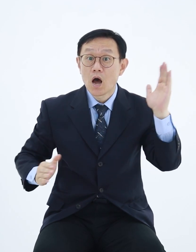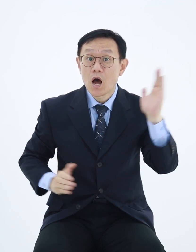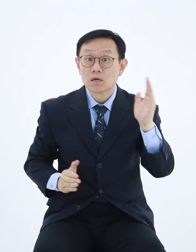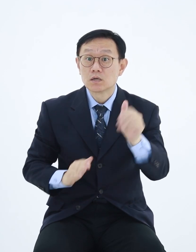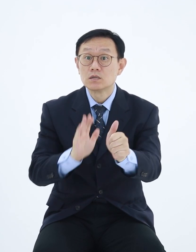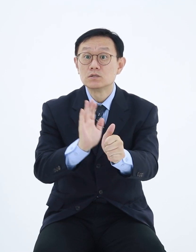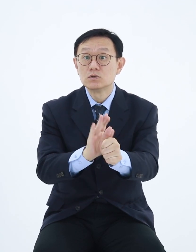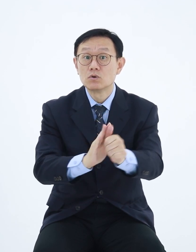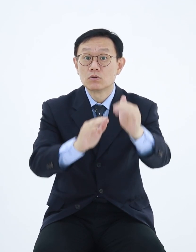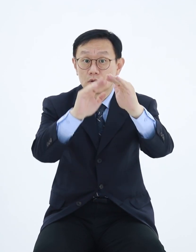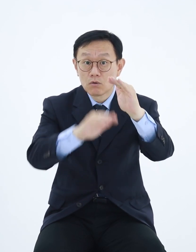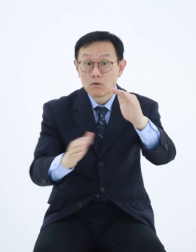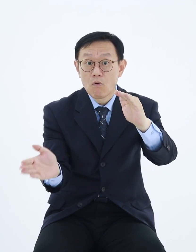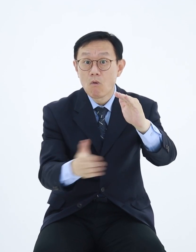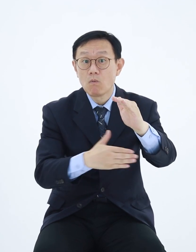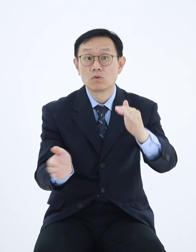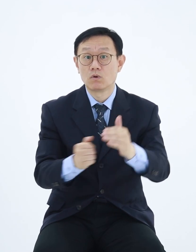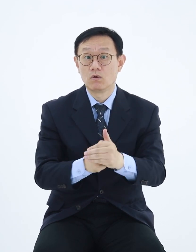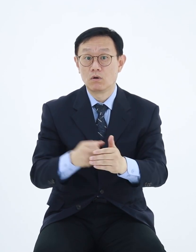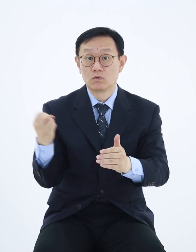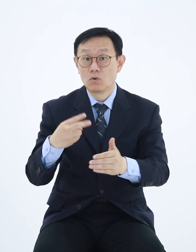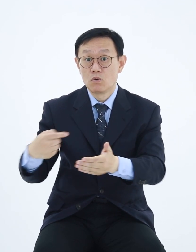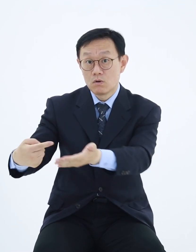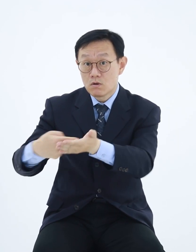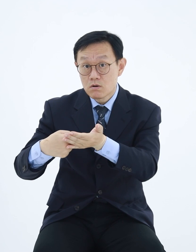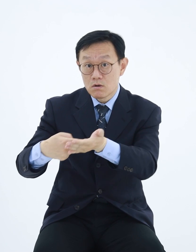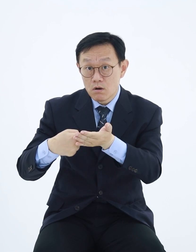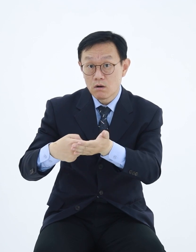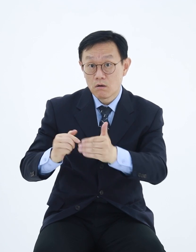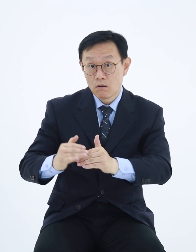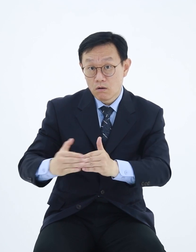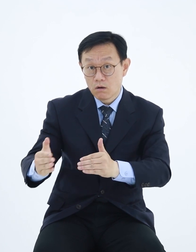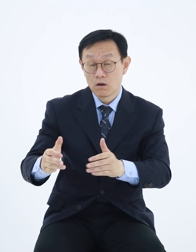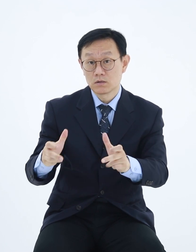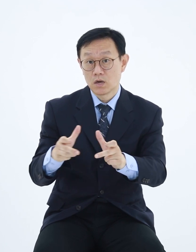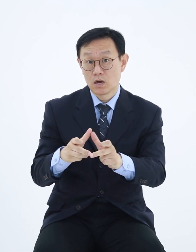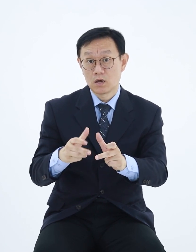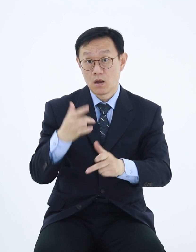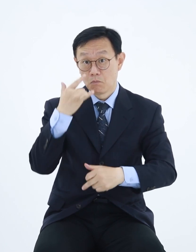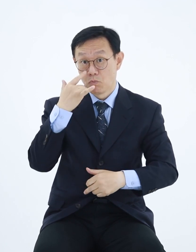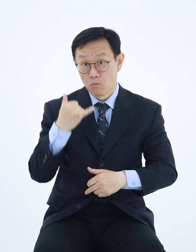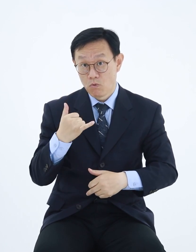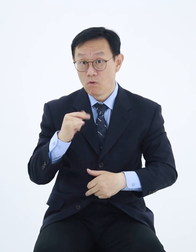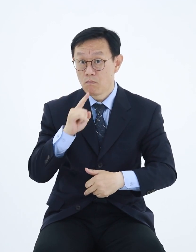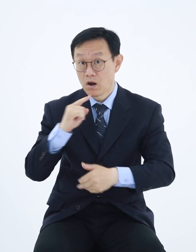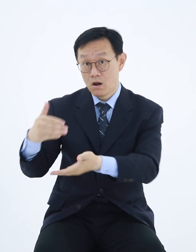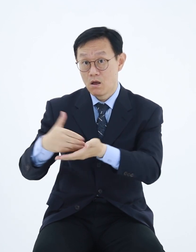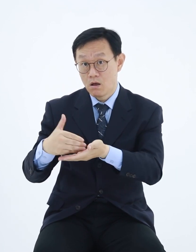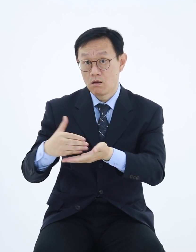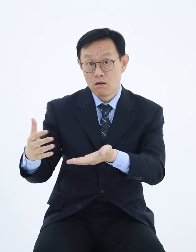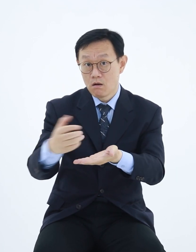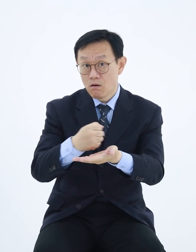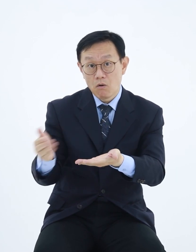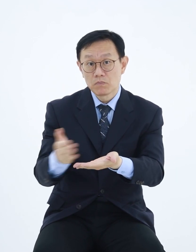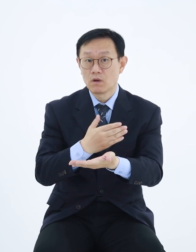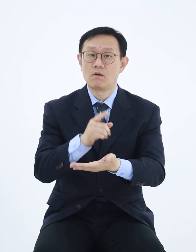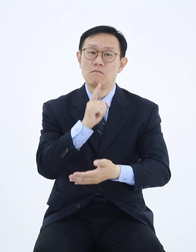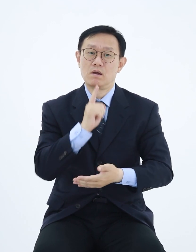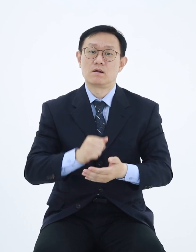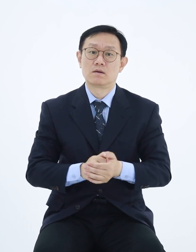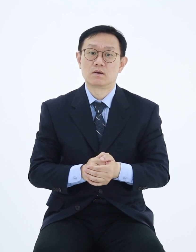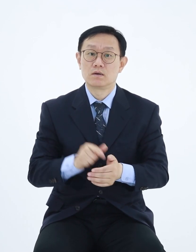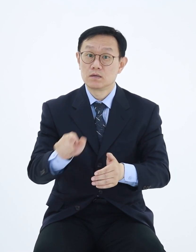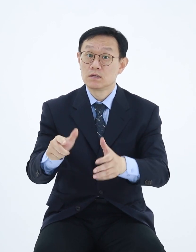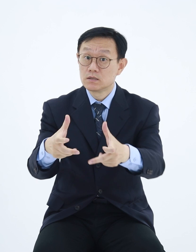내용이 나와 있지 않으며 의견 수렴 과정에서 장애 학생 부모의 참여도 없었다고 비판했습니다. 이